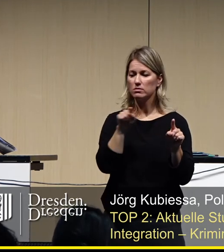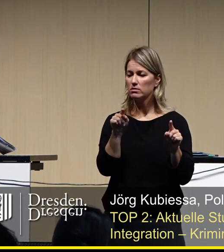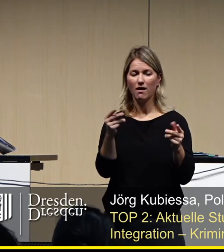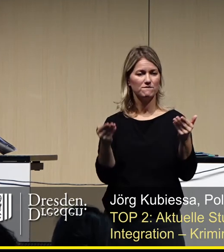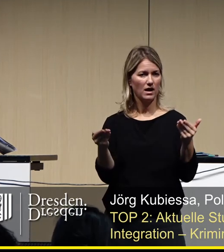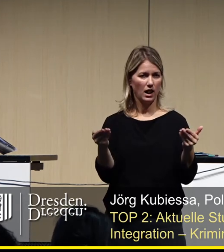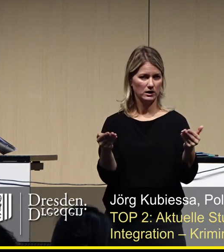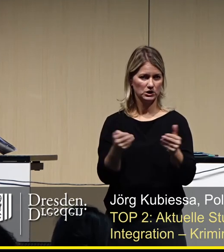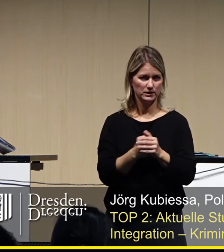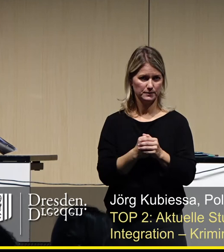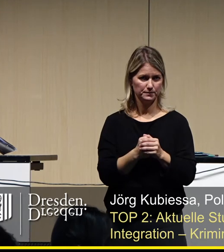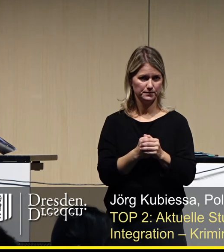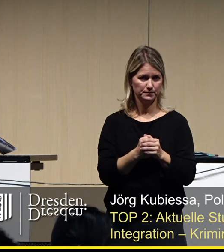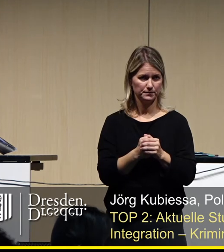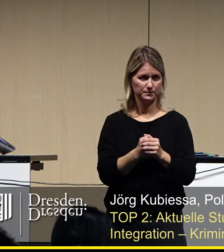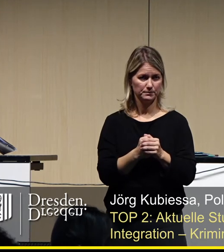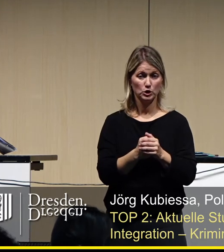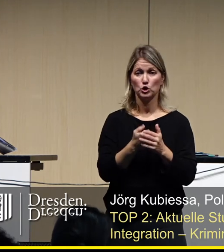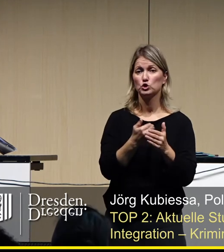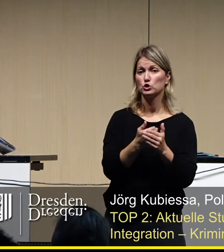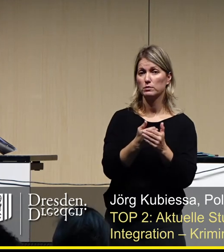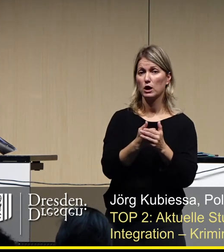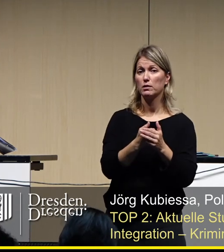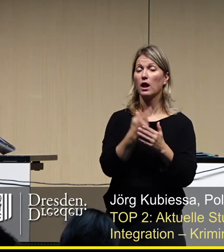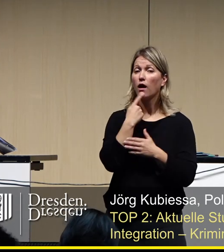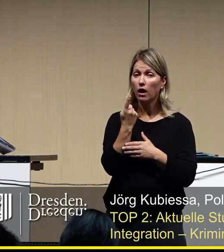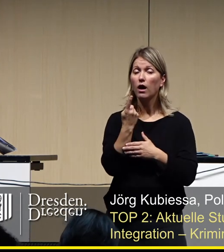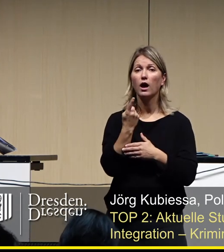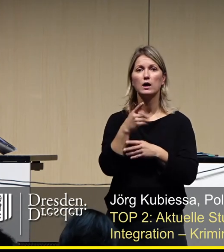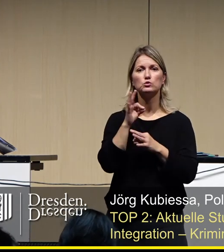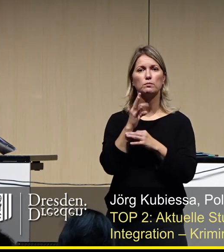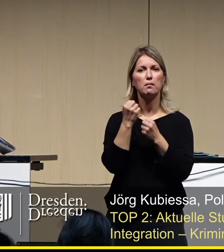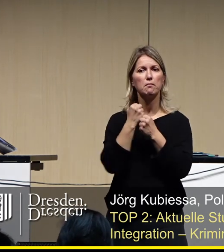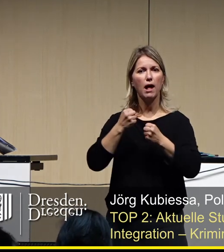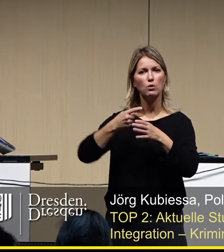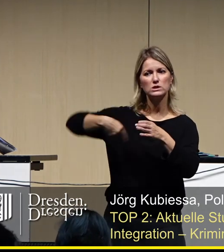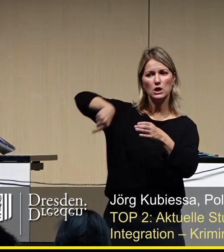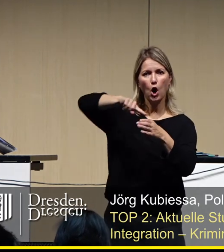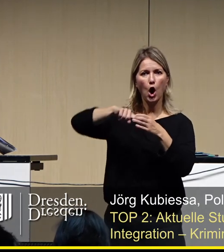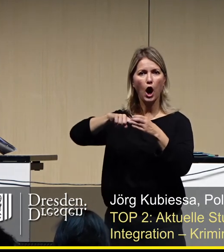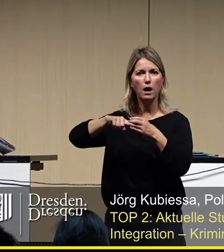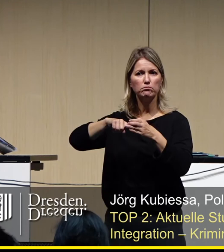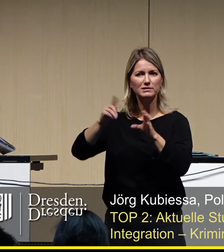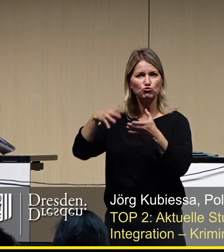machen, weil zum Beispiel Kriminalitätserweckung in Ballungsräumen,